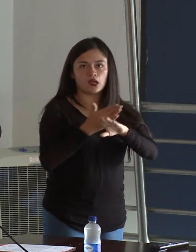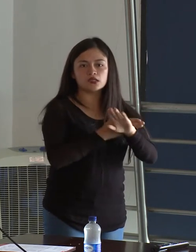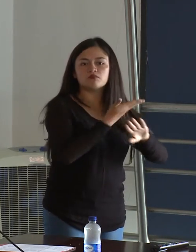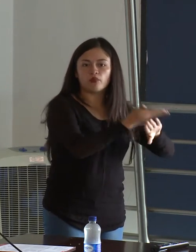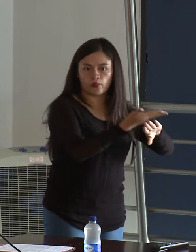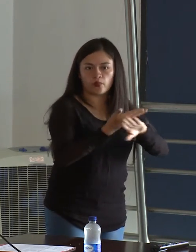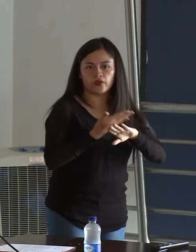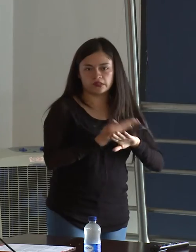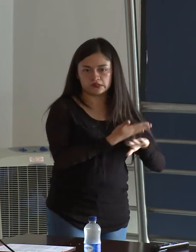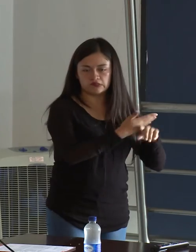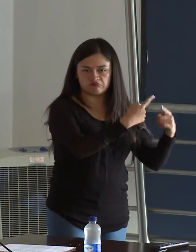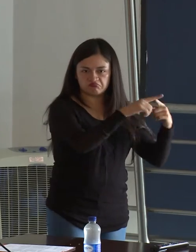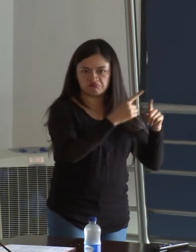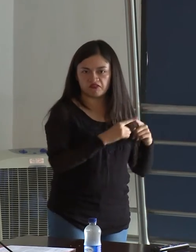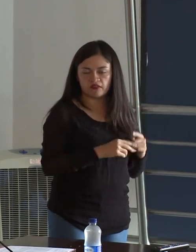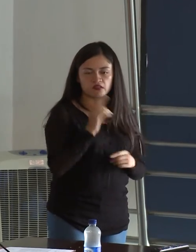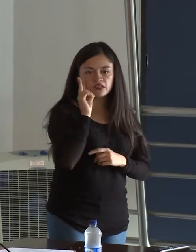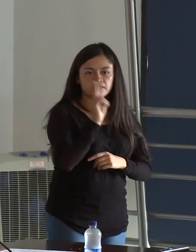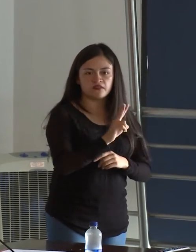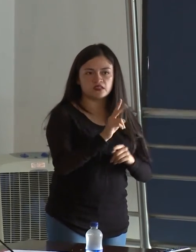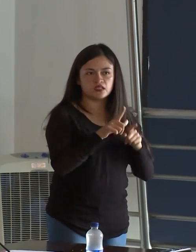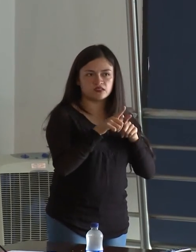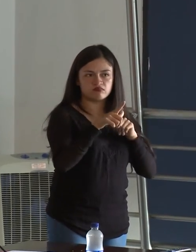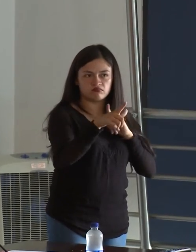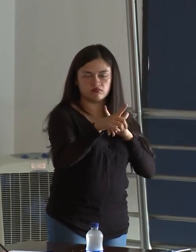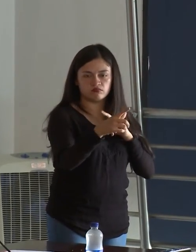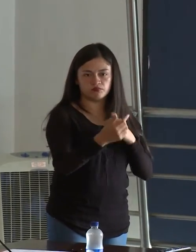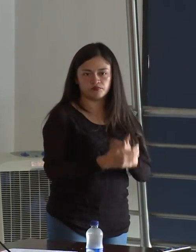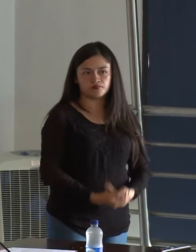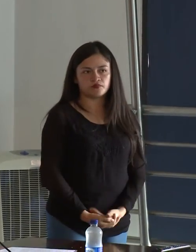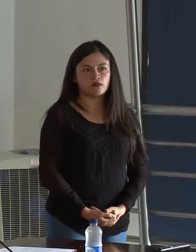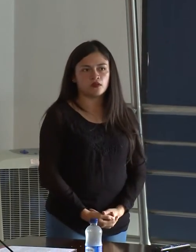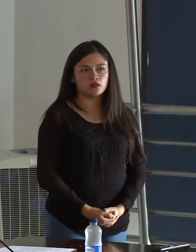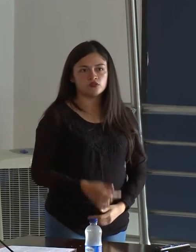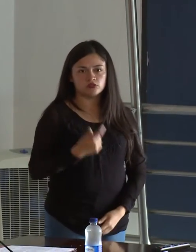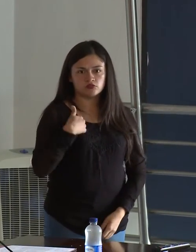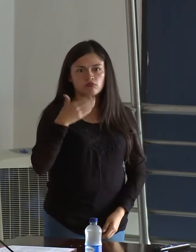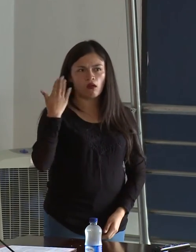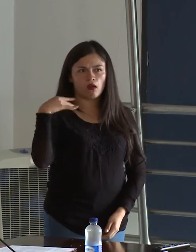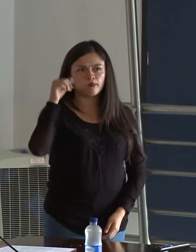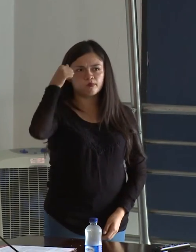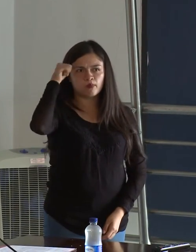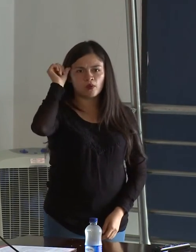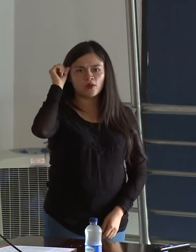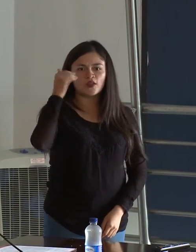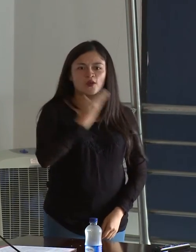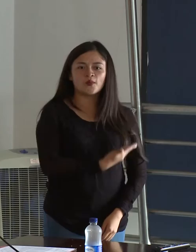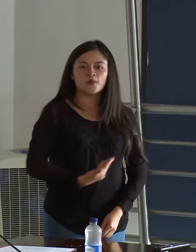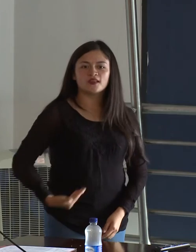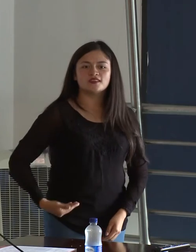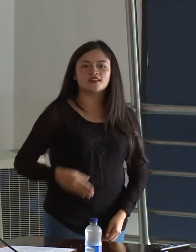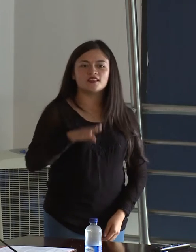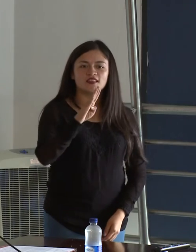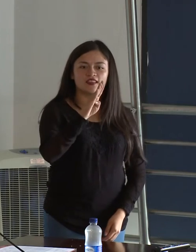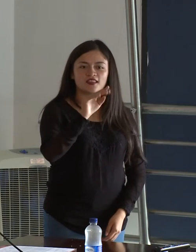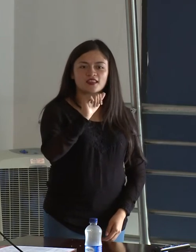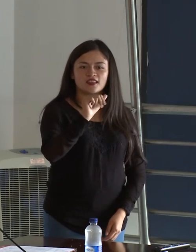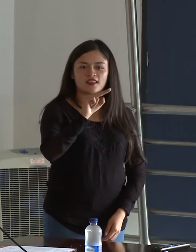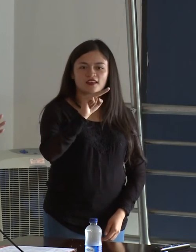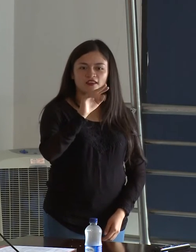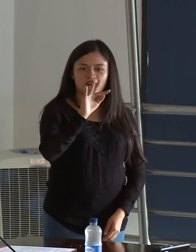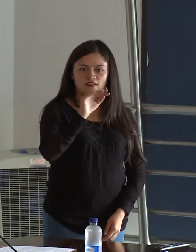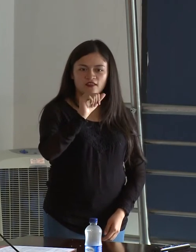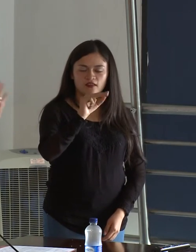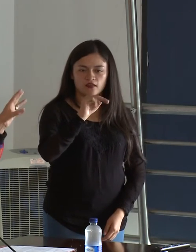propuestas ya vistas desde a distancia, ¿no? Recuerdo que cuando el ensayo Betancourt hizo parecer que eso, el diálogo,